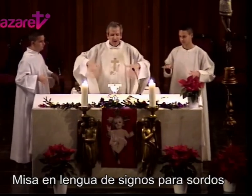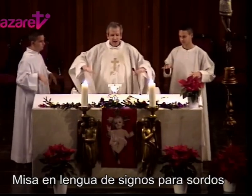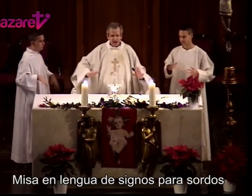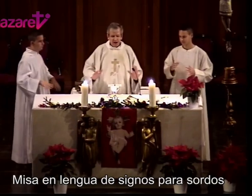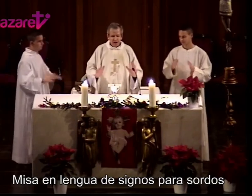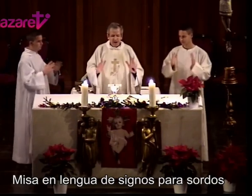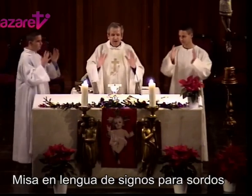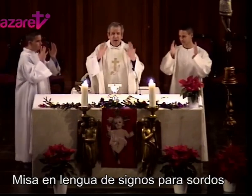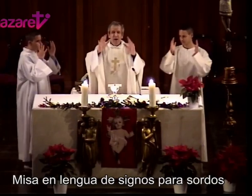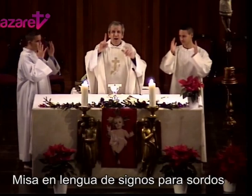hosanna.